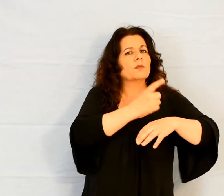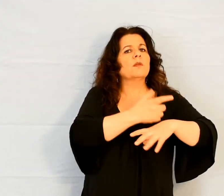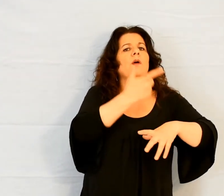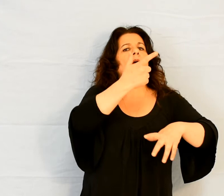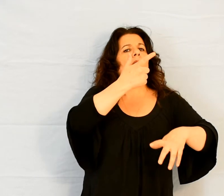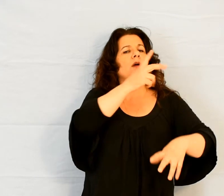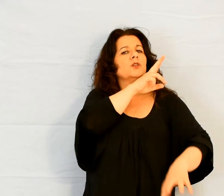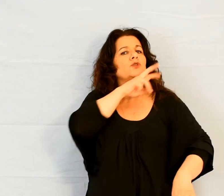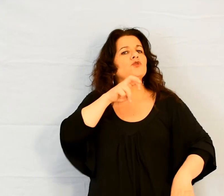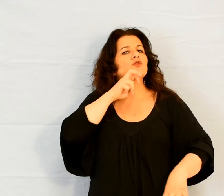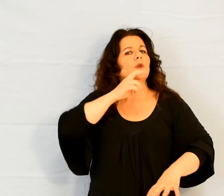le ligotèrent.